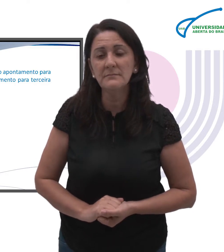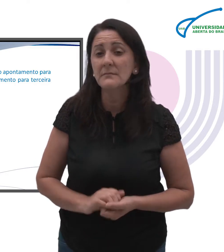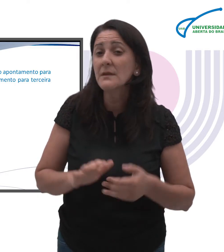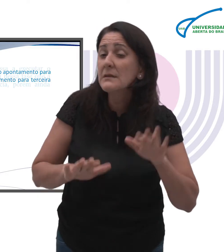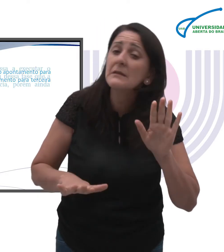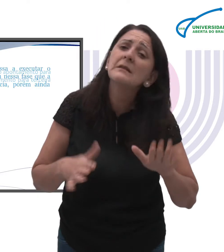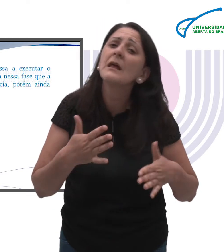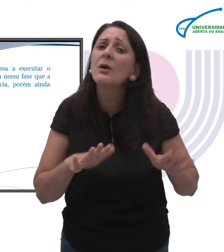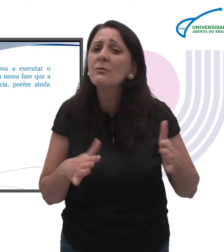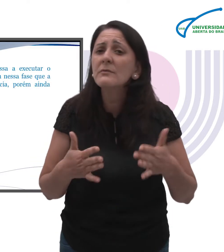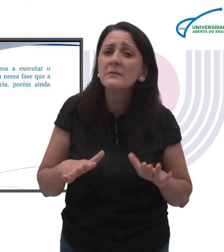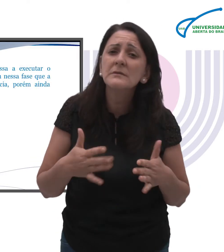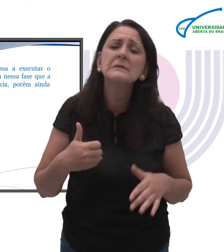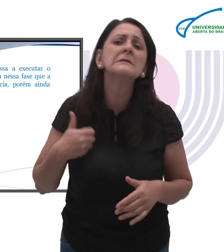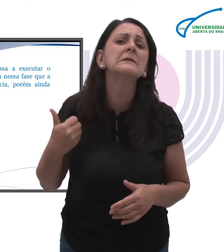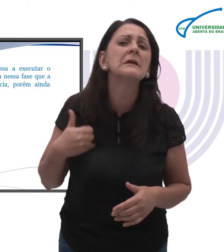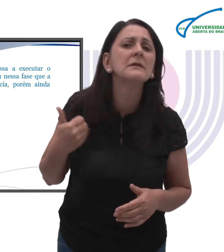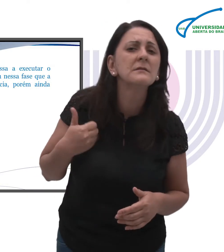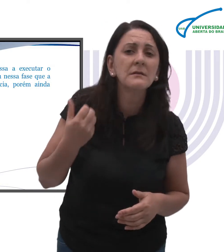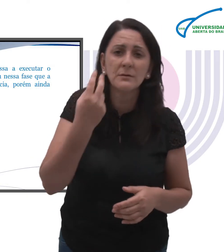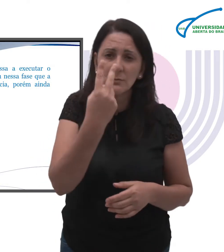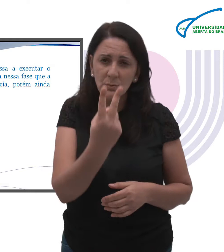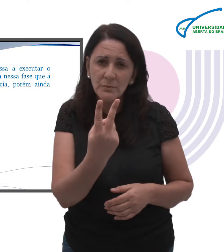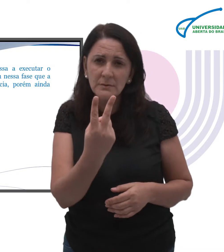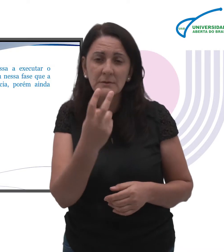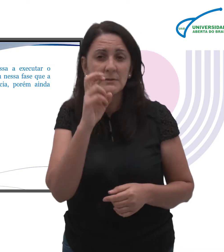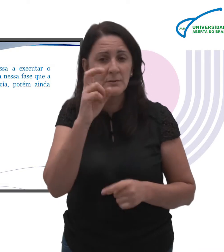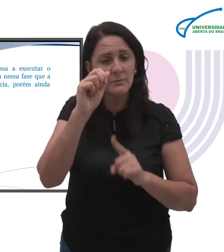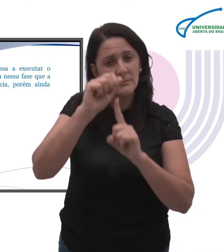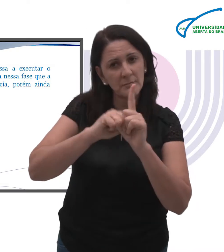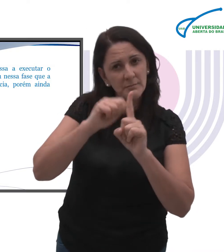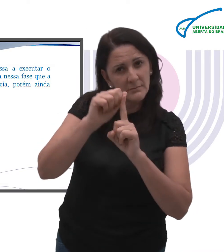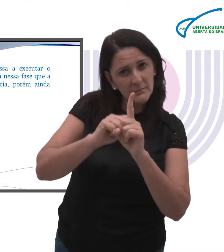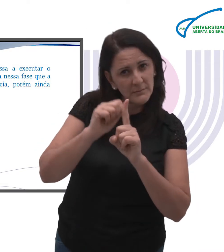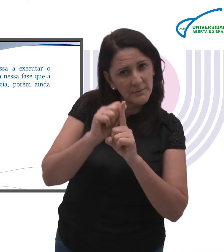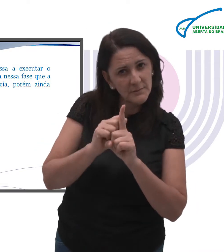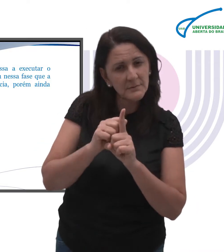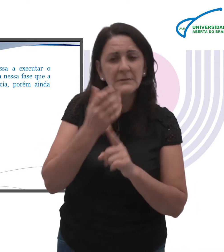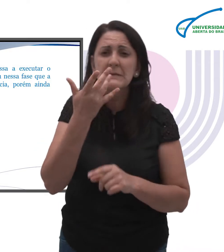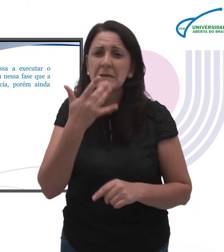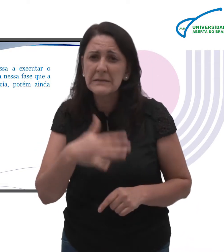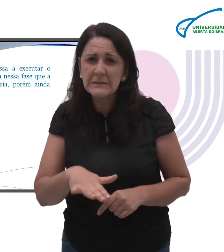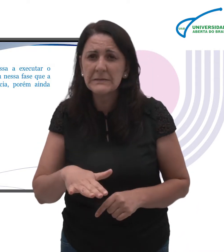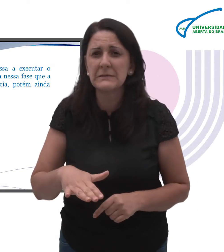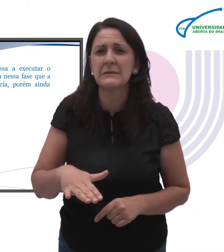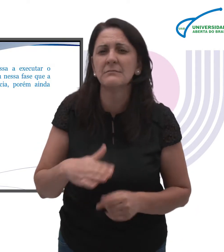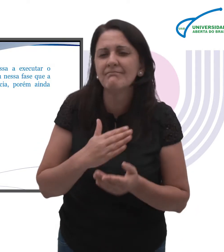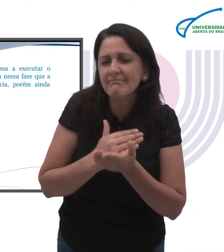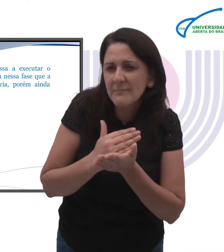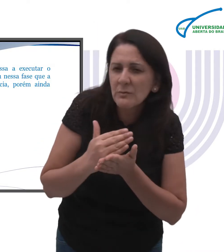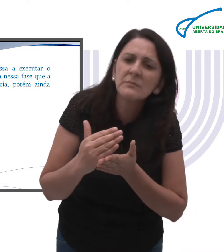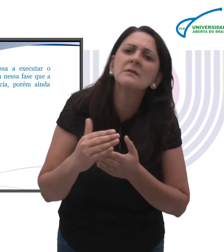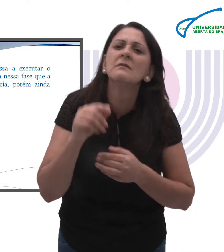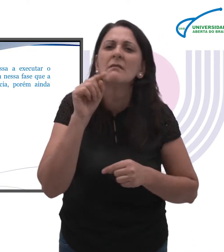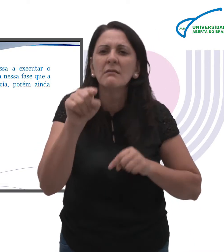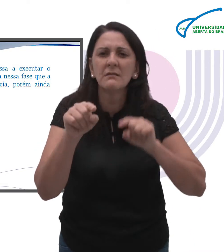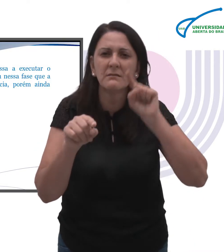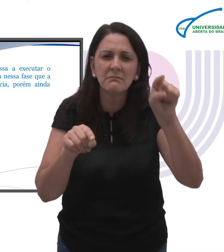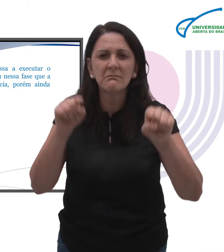o apontamento para a terceira pessoa. Por volta dos 2 anos e 5 meses,